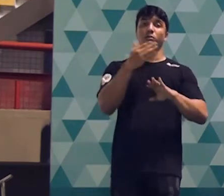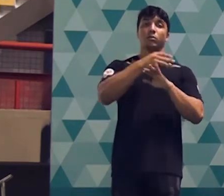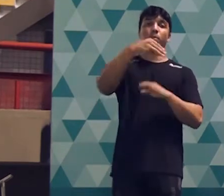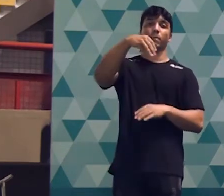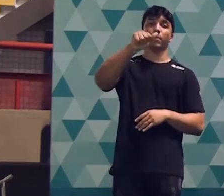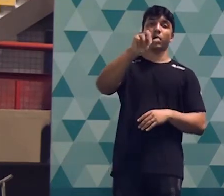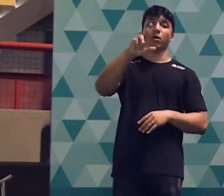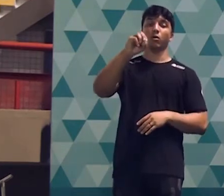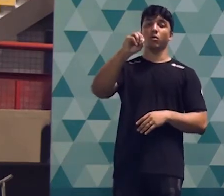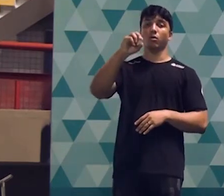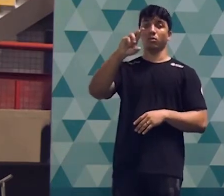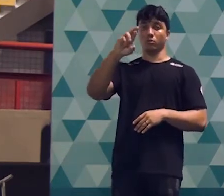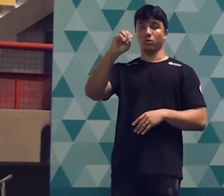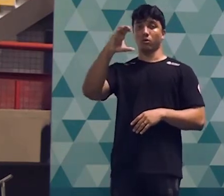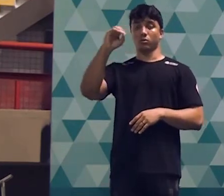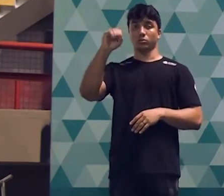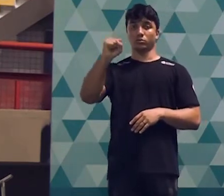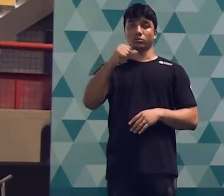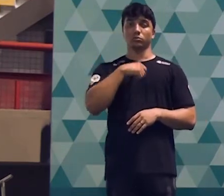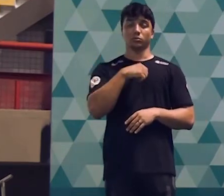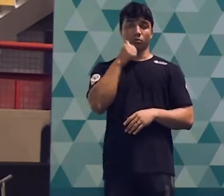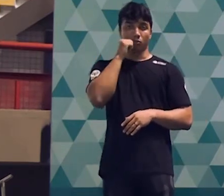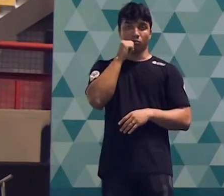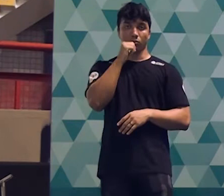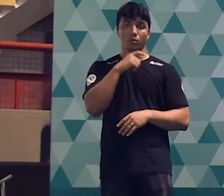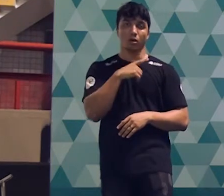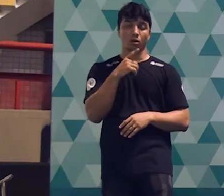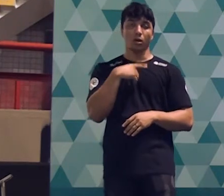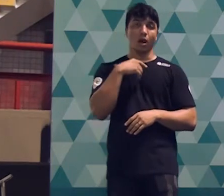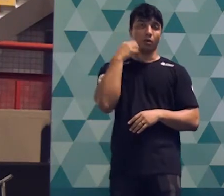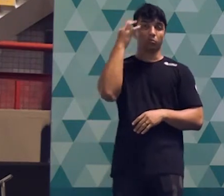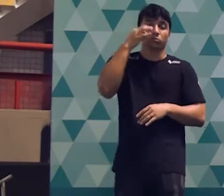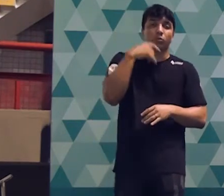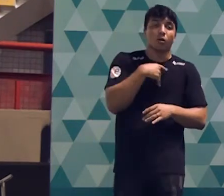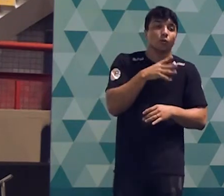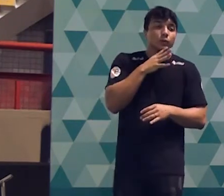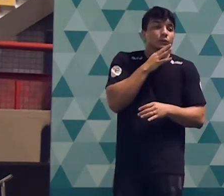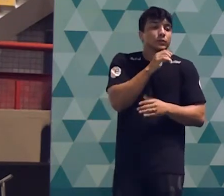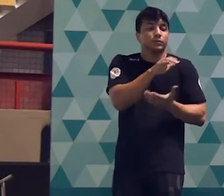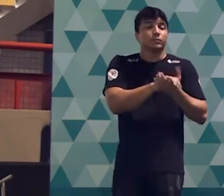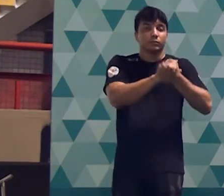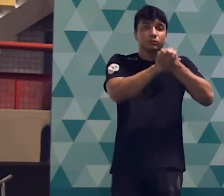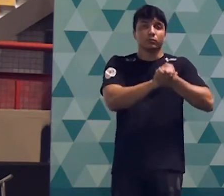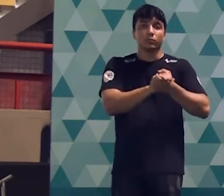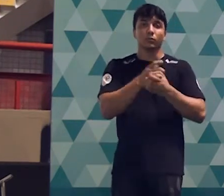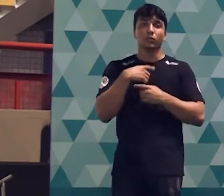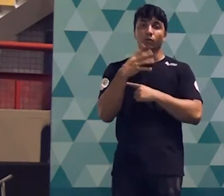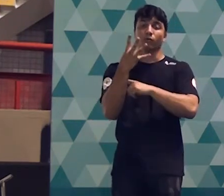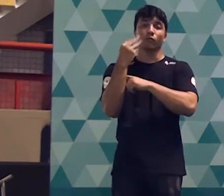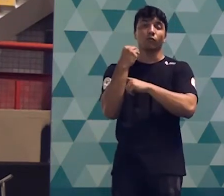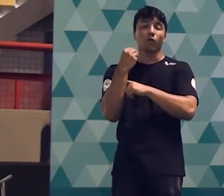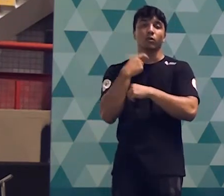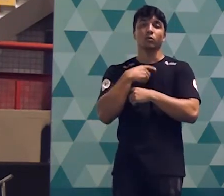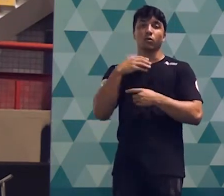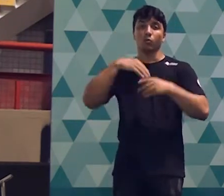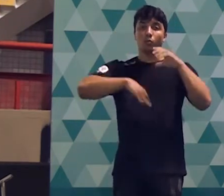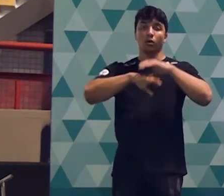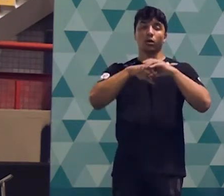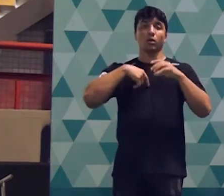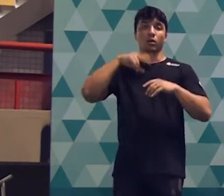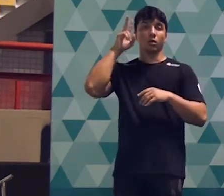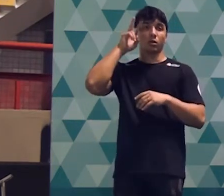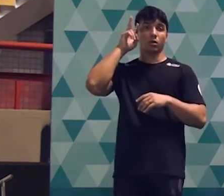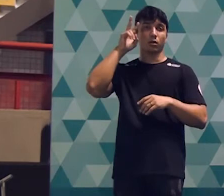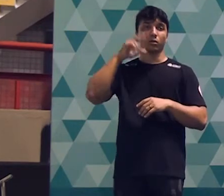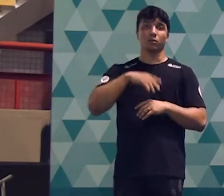ia apanhando, porque eu conheci a dona da pensão, do hotel, e eu fui tirar uma foto com ela para guardar de lembrança.